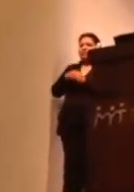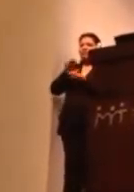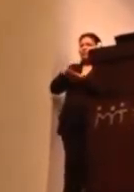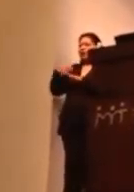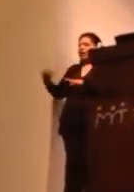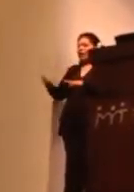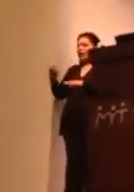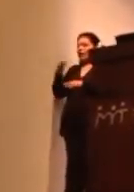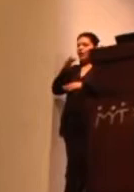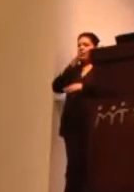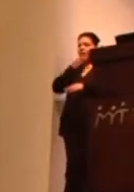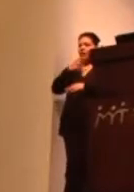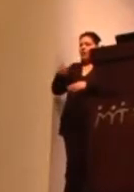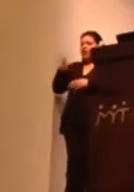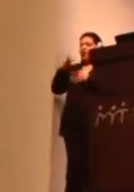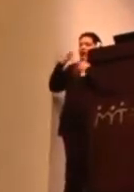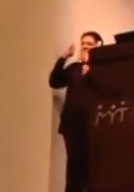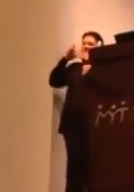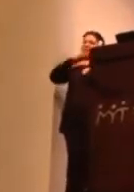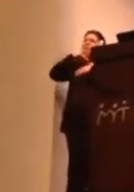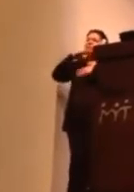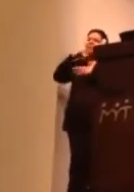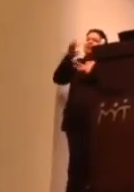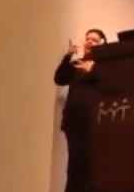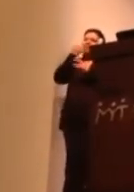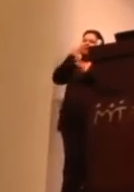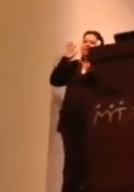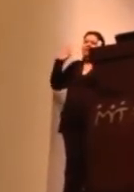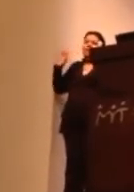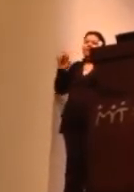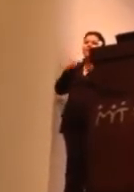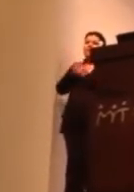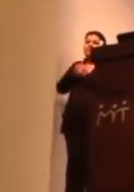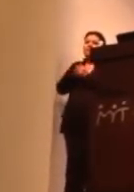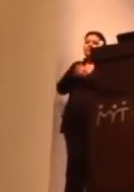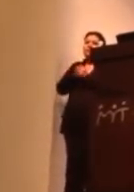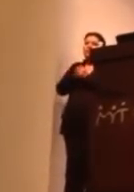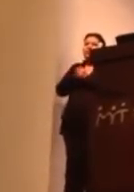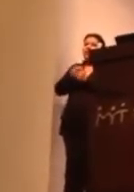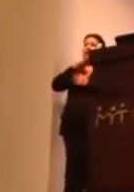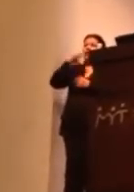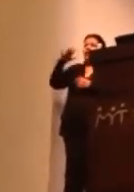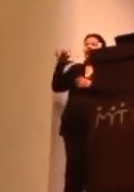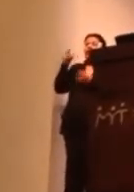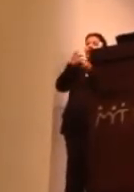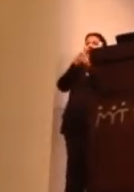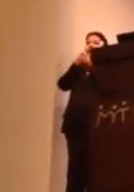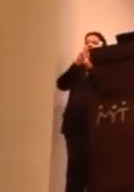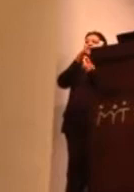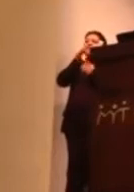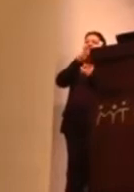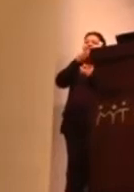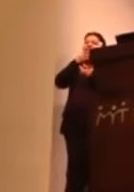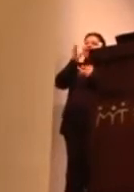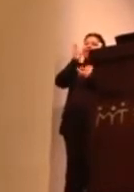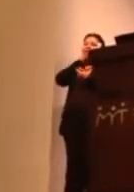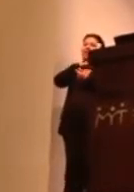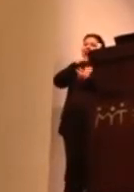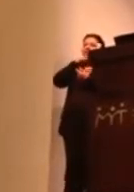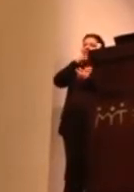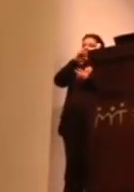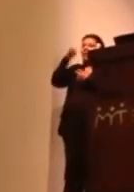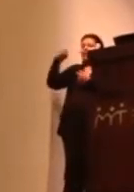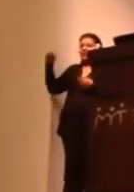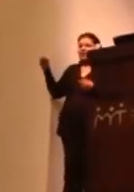piso y están todos mugrosos y no les importa. Digamos, en términos generales son como niños muy desorganizados y muy